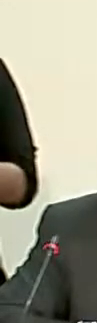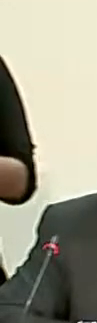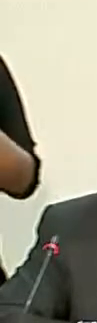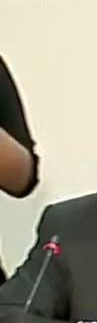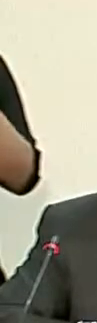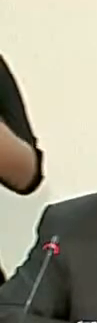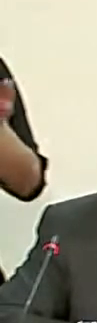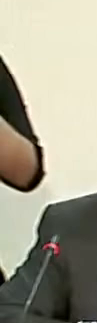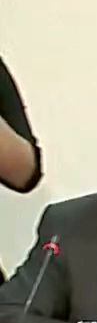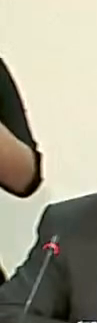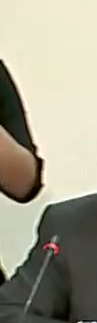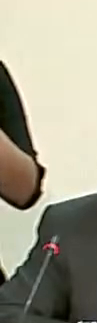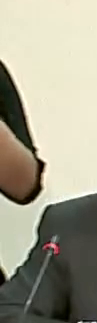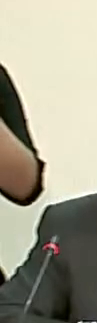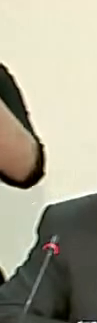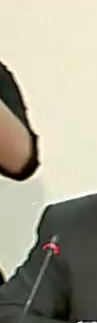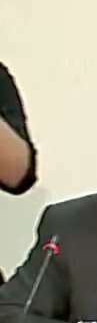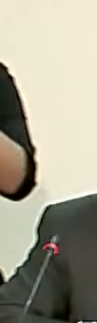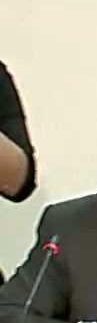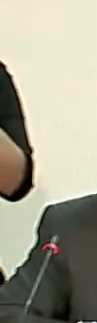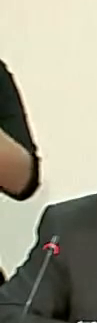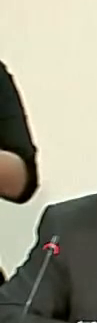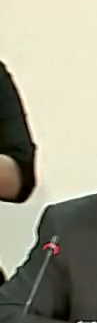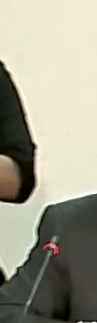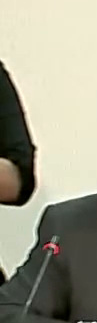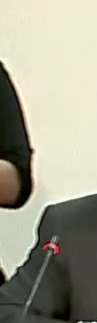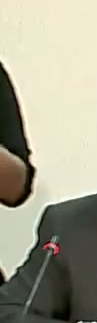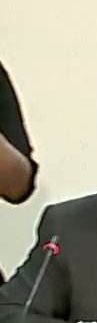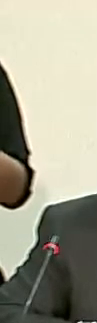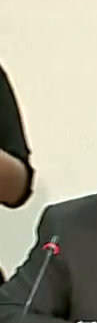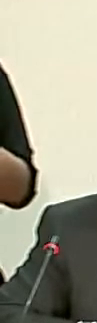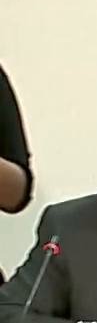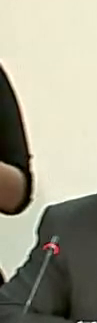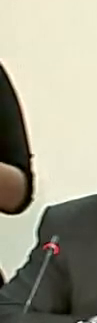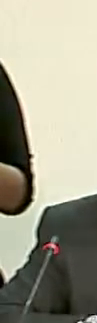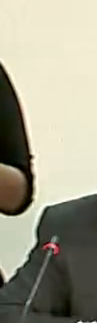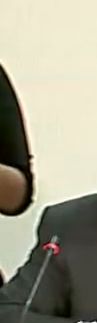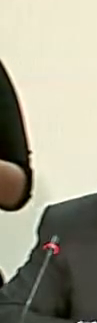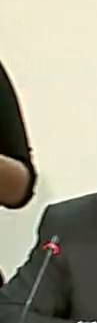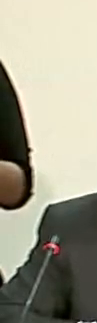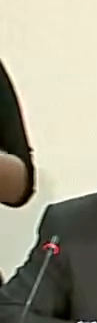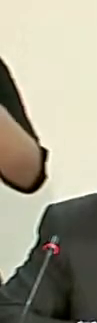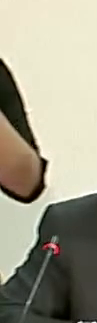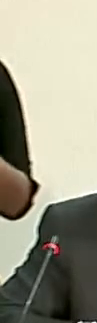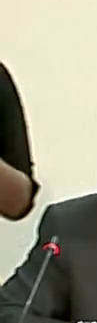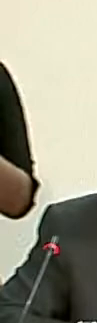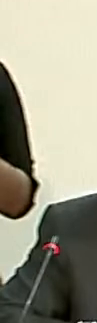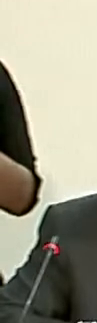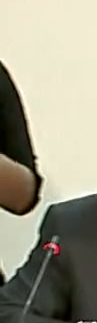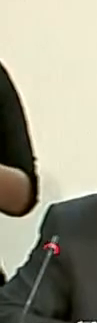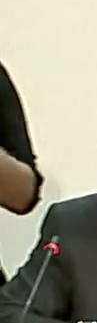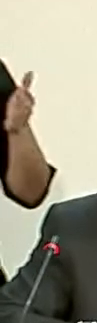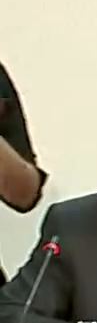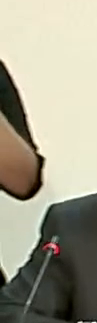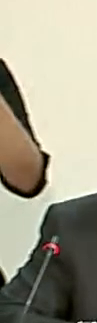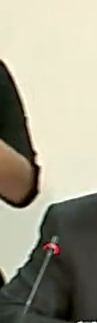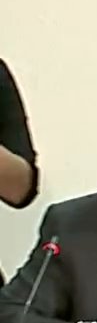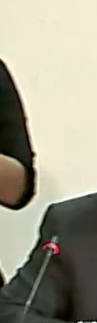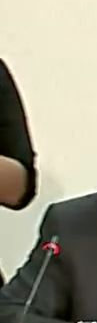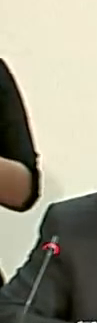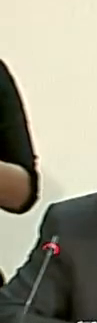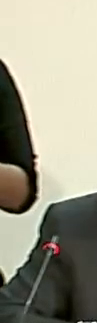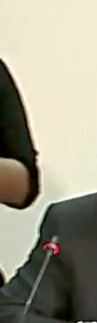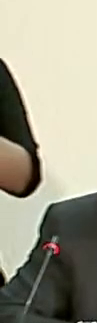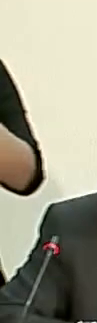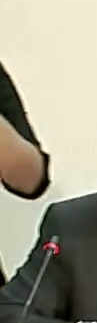proyecto prioritario de la administración y un proyecto donde, o una decisión en la que se le insta a las